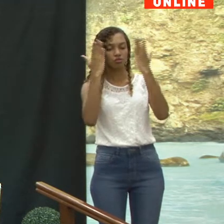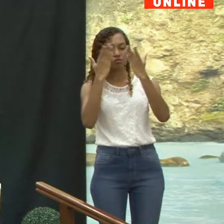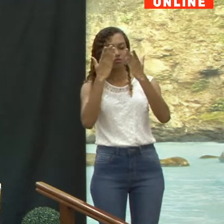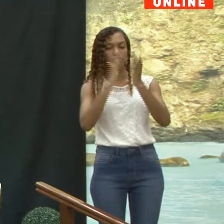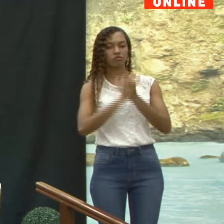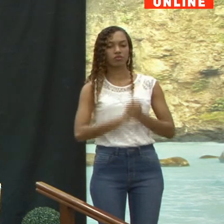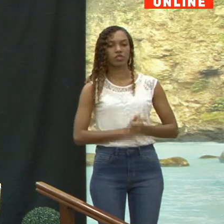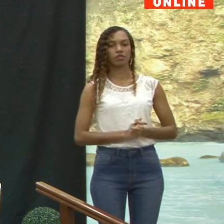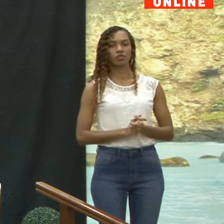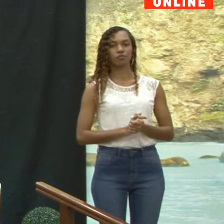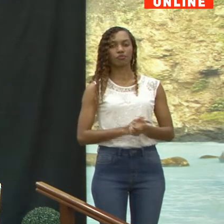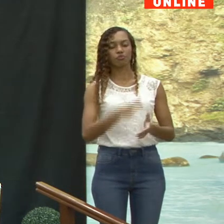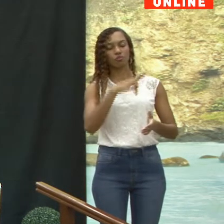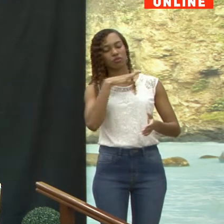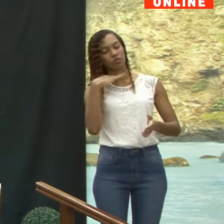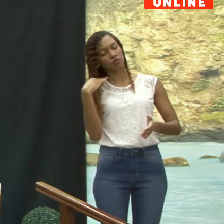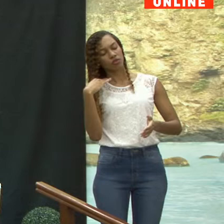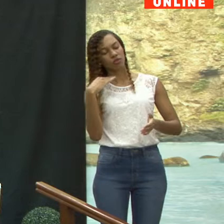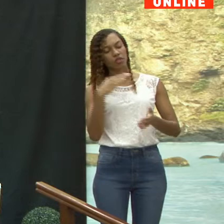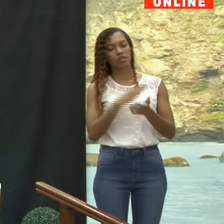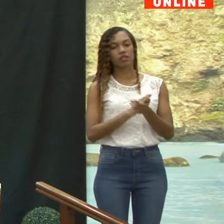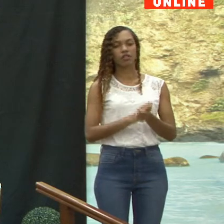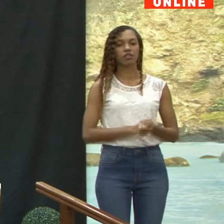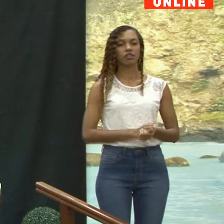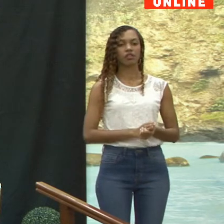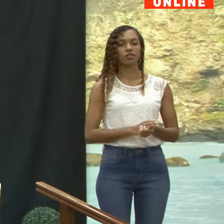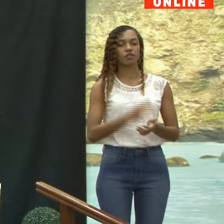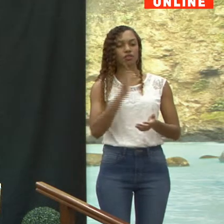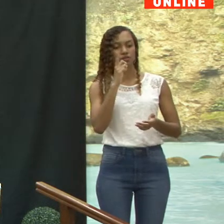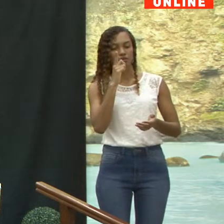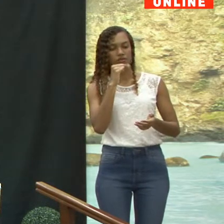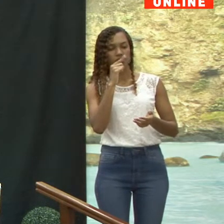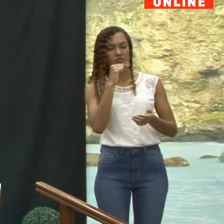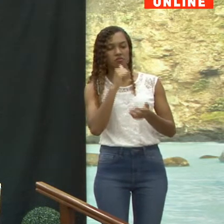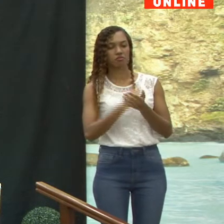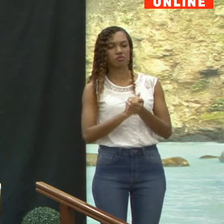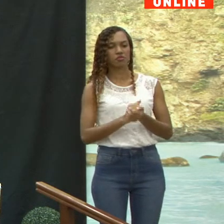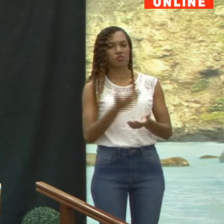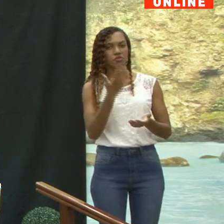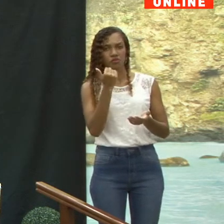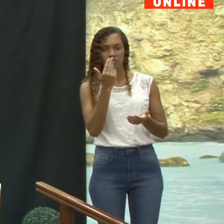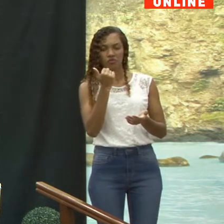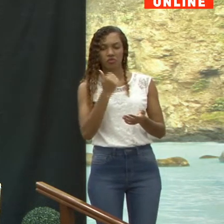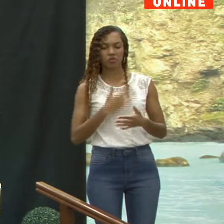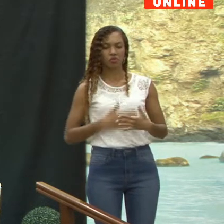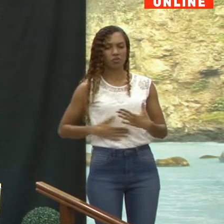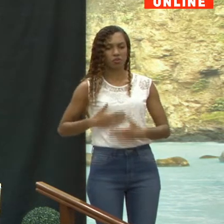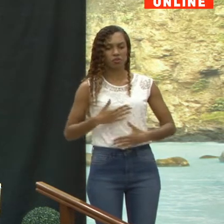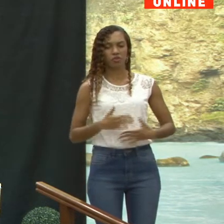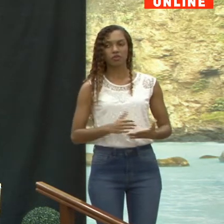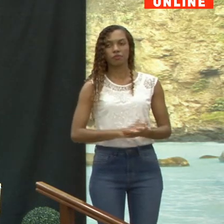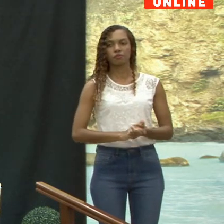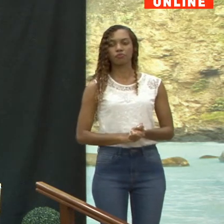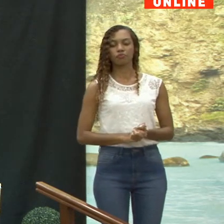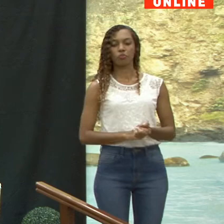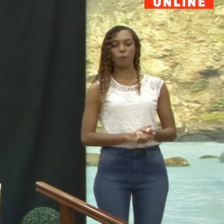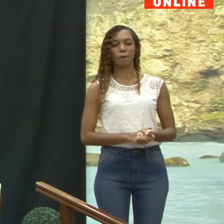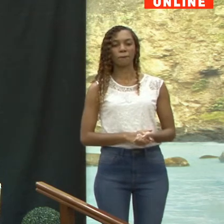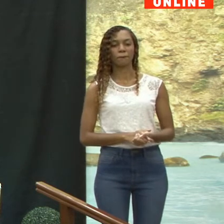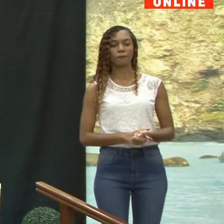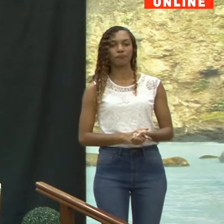Como pode uma coisa dessa? Deus Todo-Poderoso olhar para um